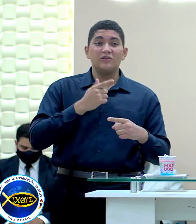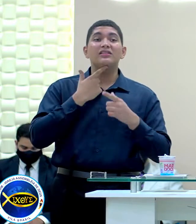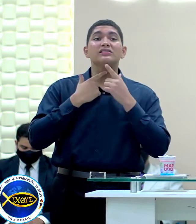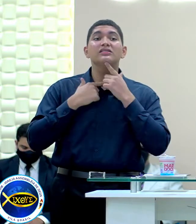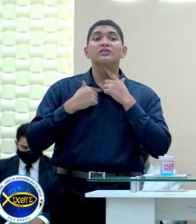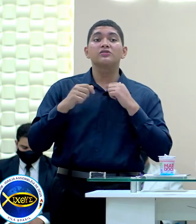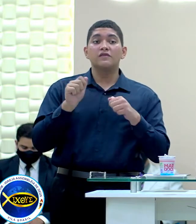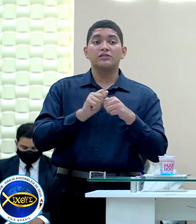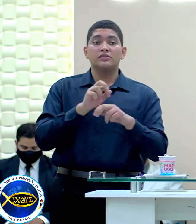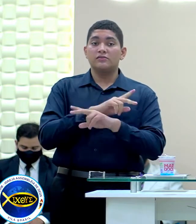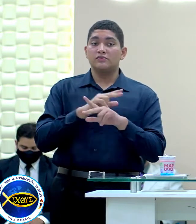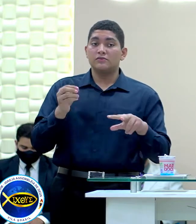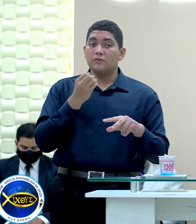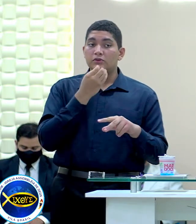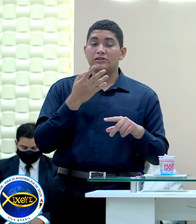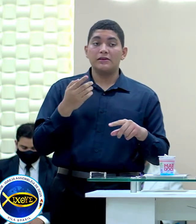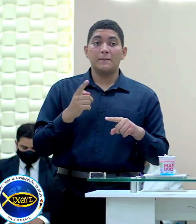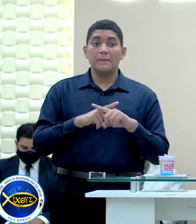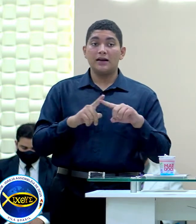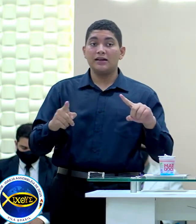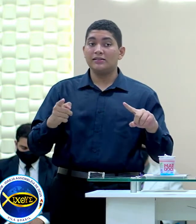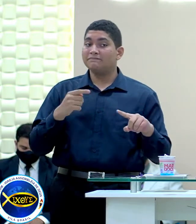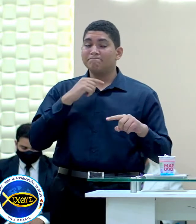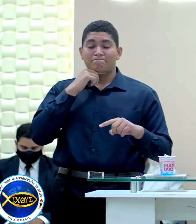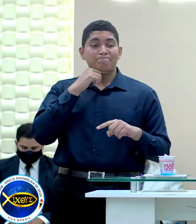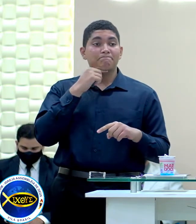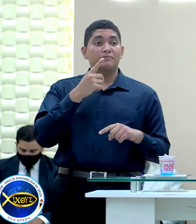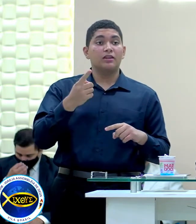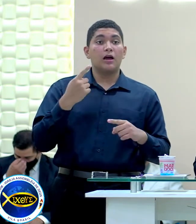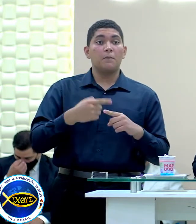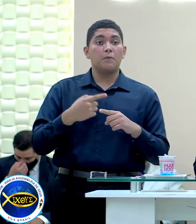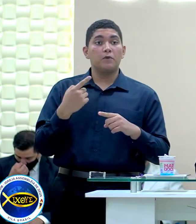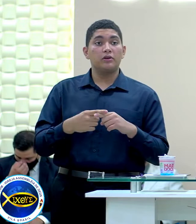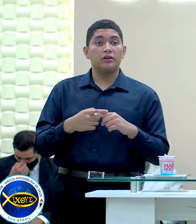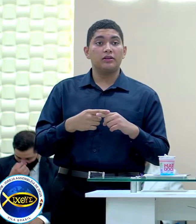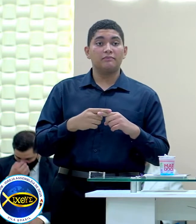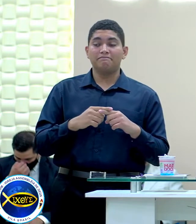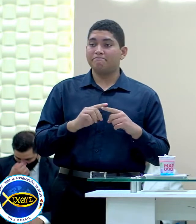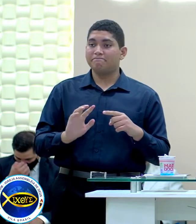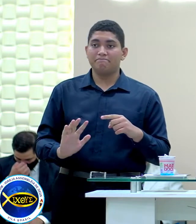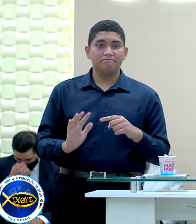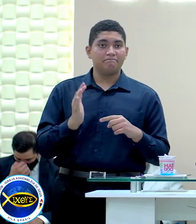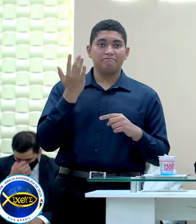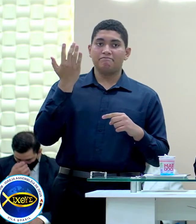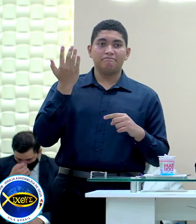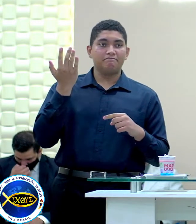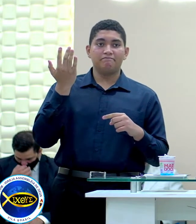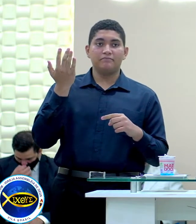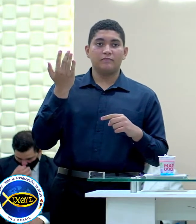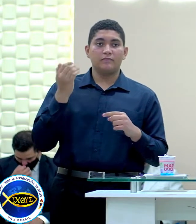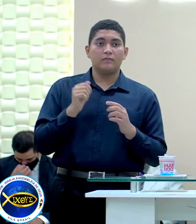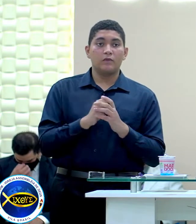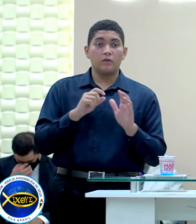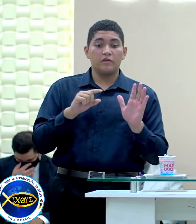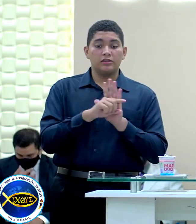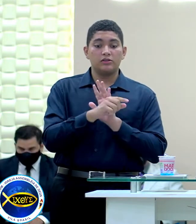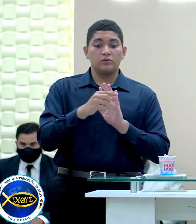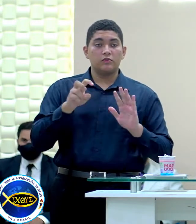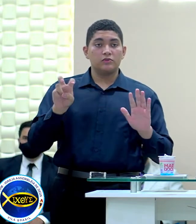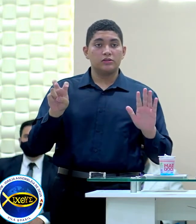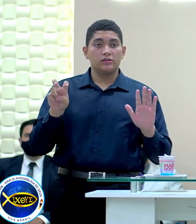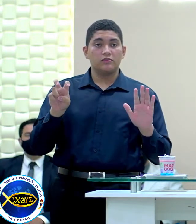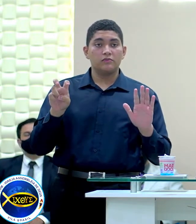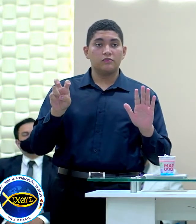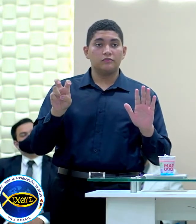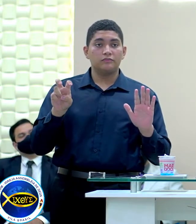bom, mas não consigo realizá-lo. Versículo 5 do capítulo 7 de Romanos, diz-nos